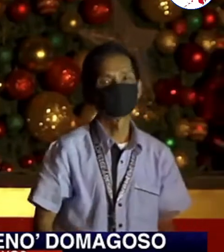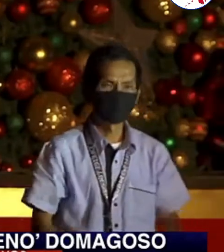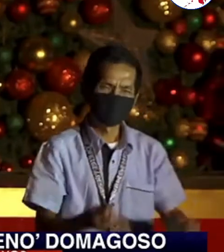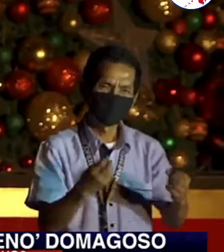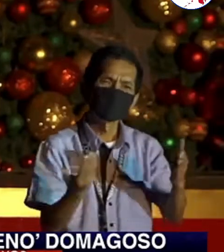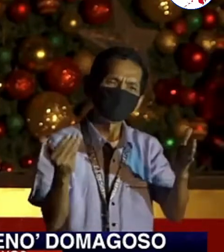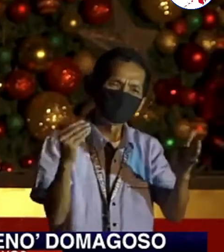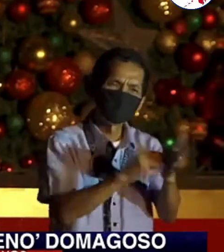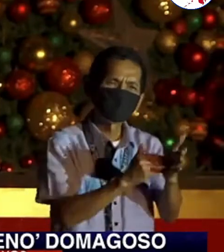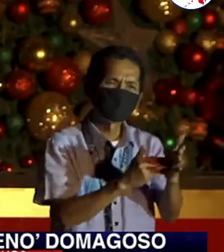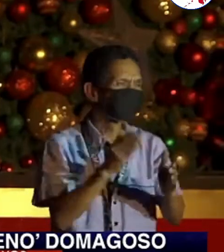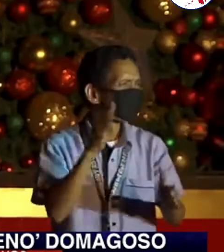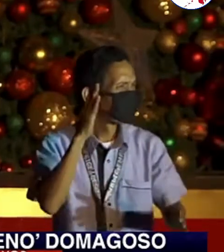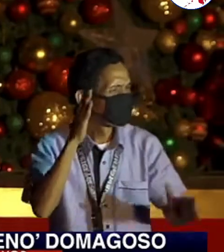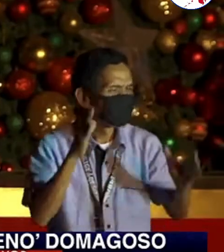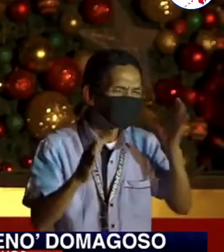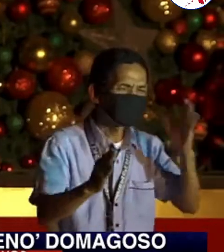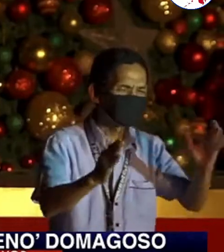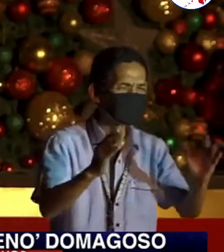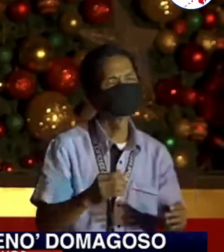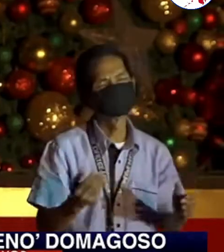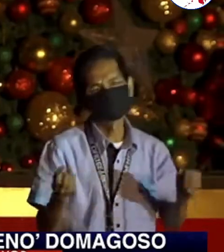maraming beses yun ang napakinggan nito